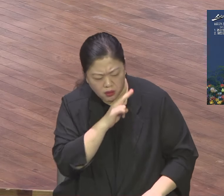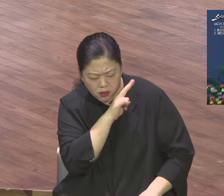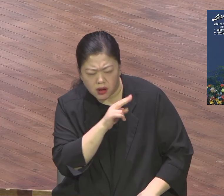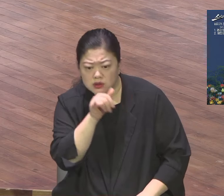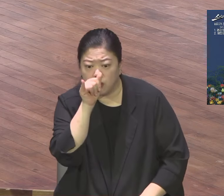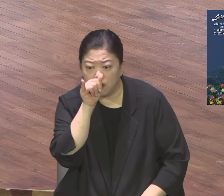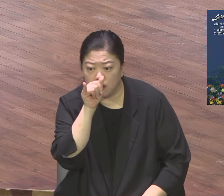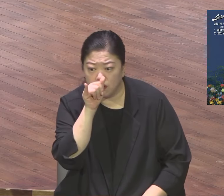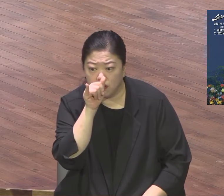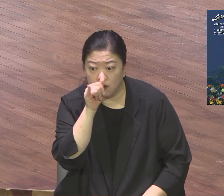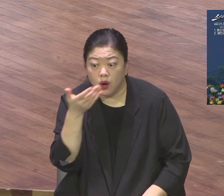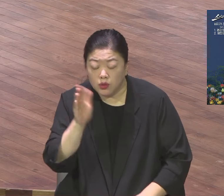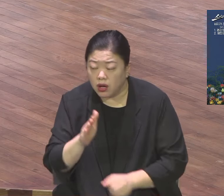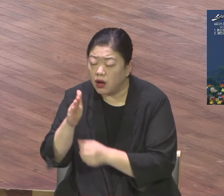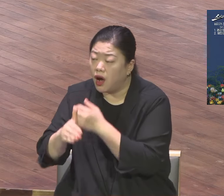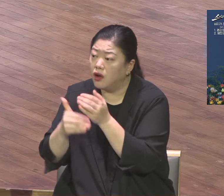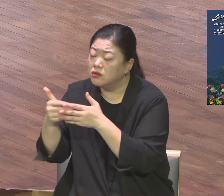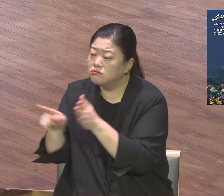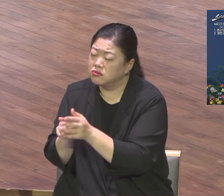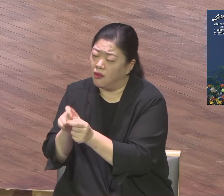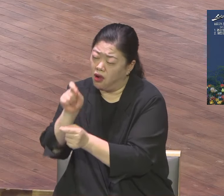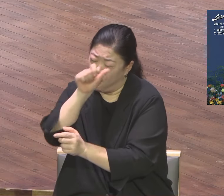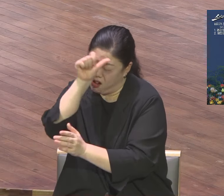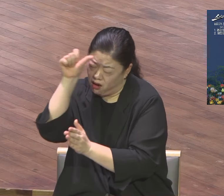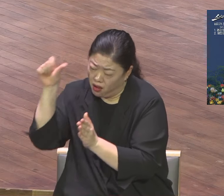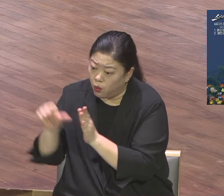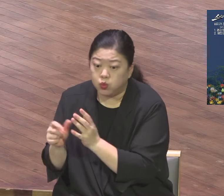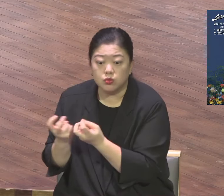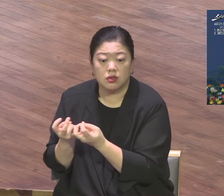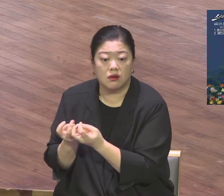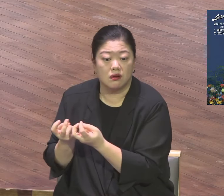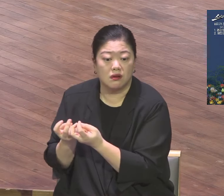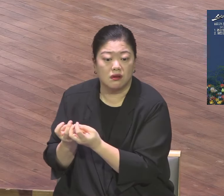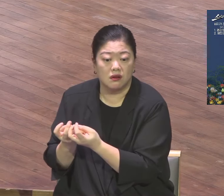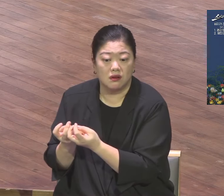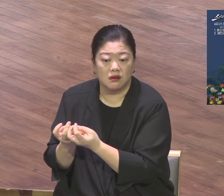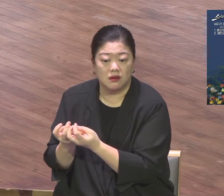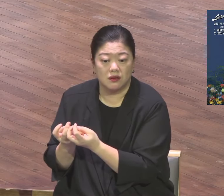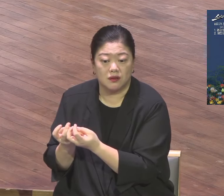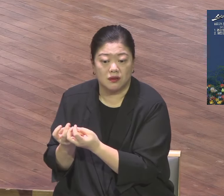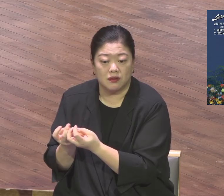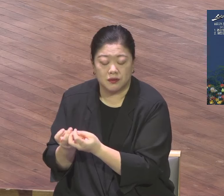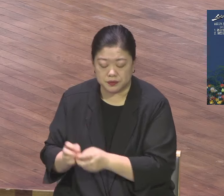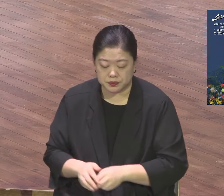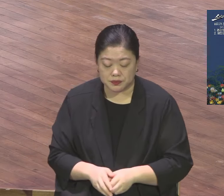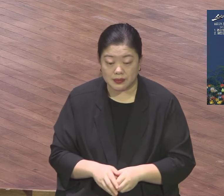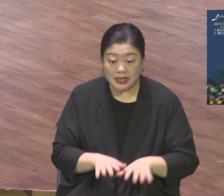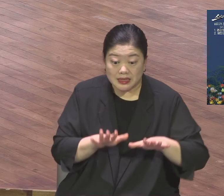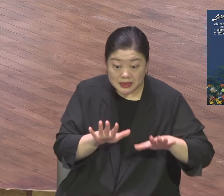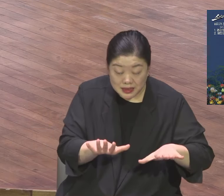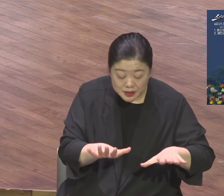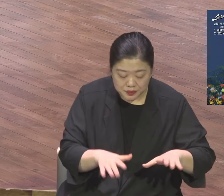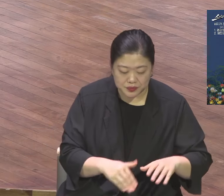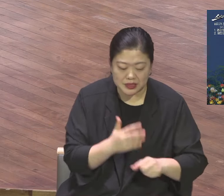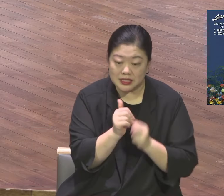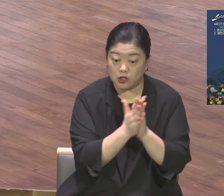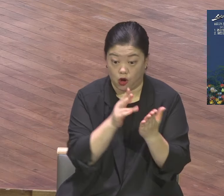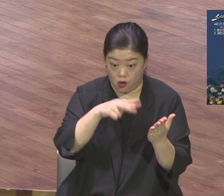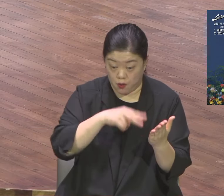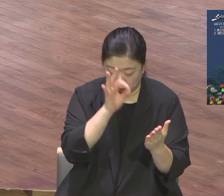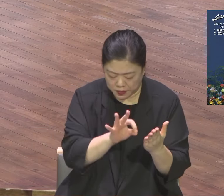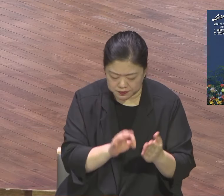왜냐하면요, 베드로전서 5장 8절의 말씀처럼요, 대적 마귀가 우는 사자같이 두루